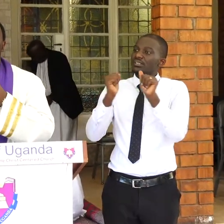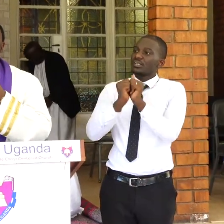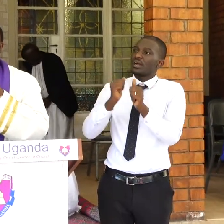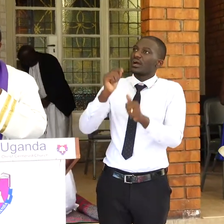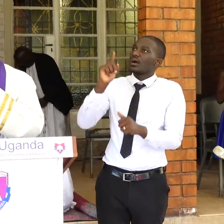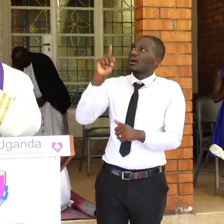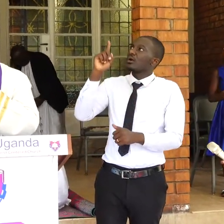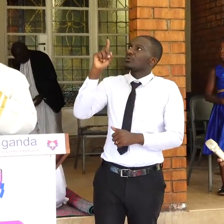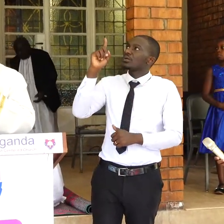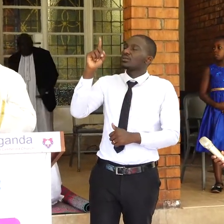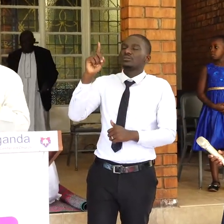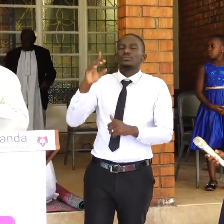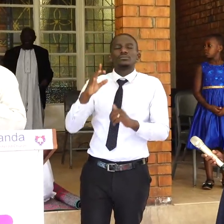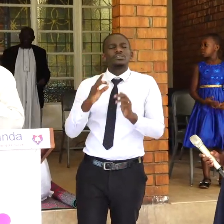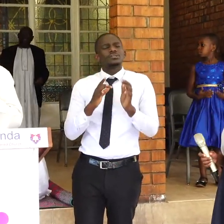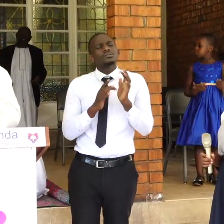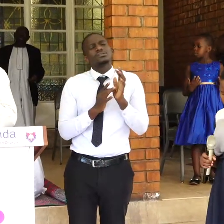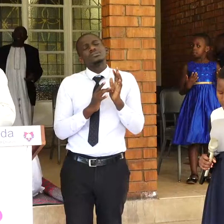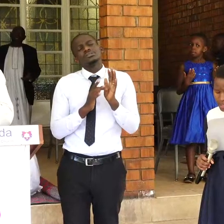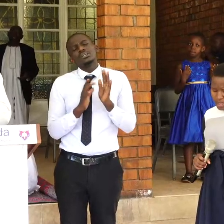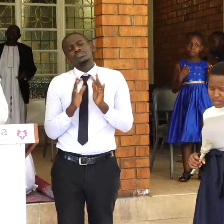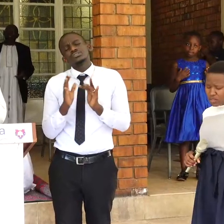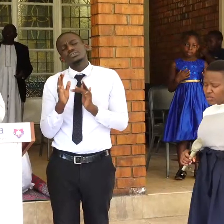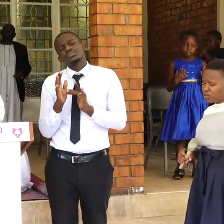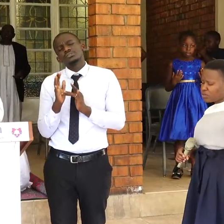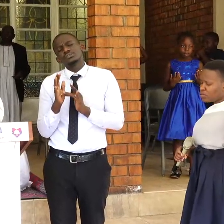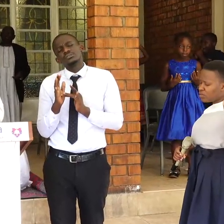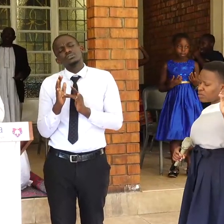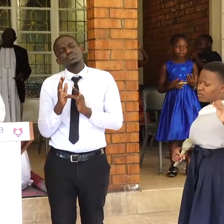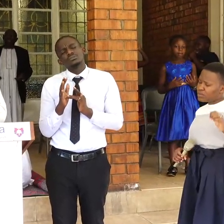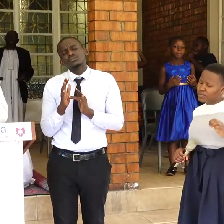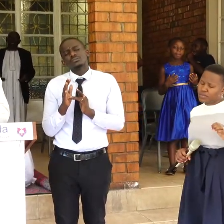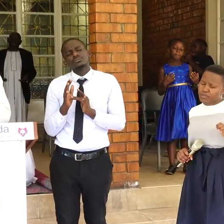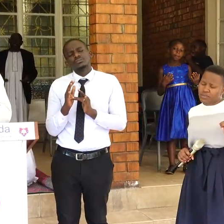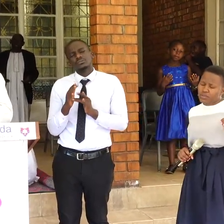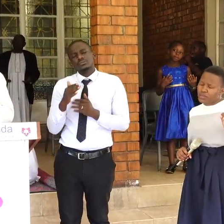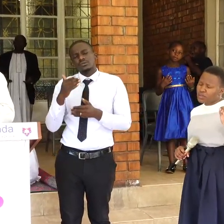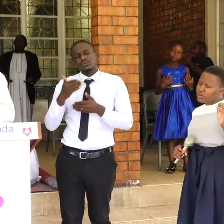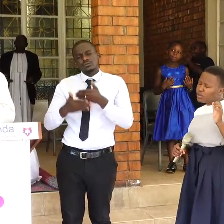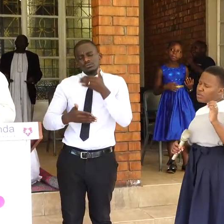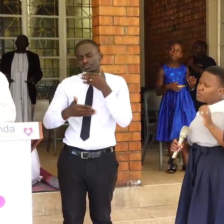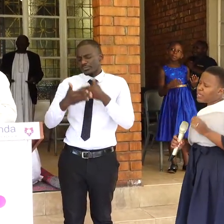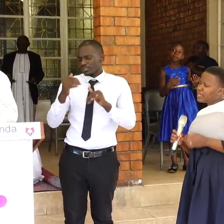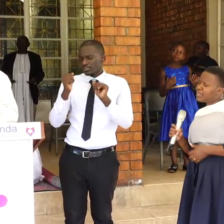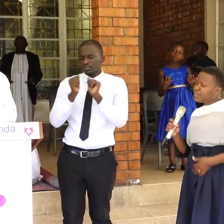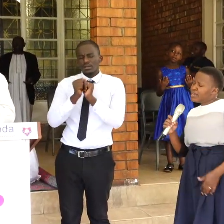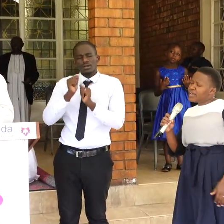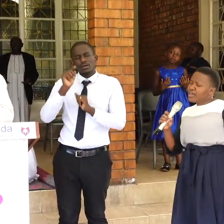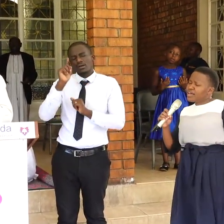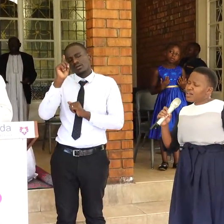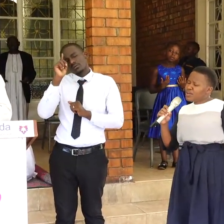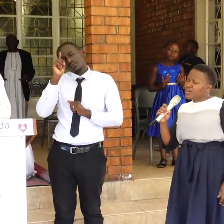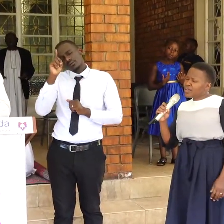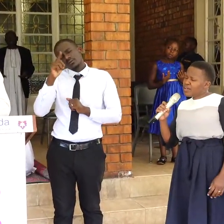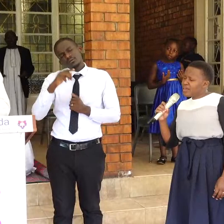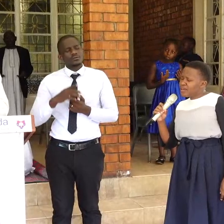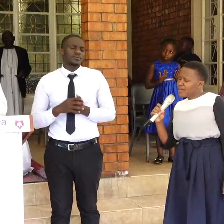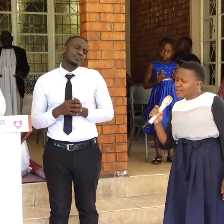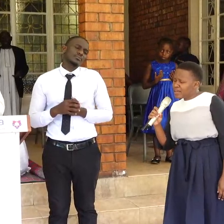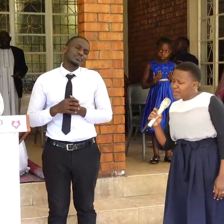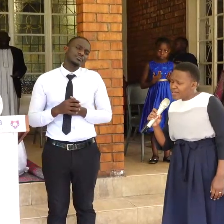kumpi nawe yawe, wo wo wo, kumpi nawe.